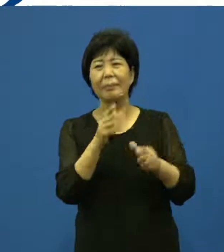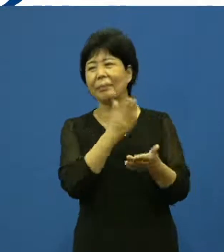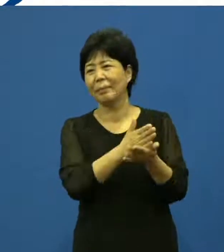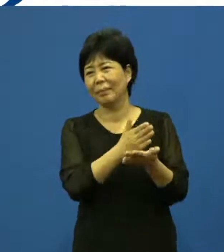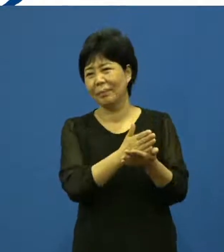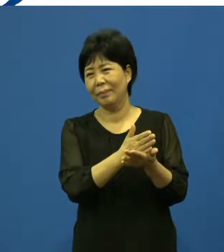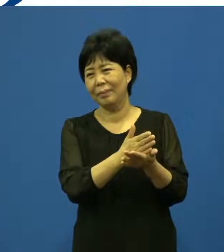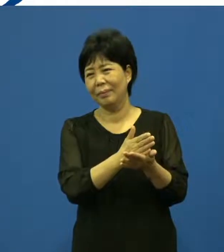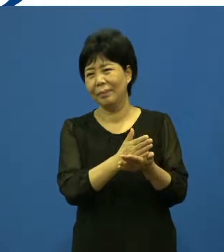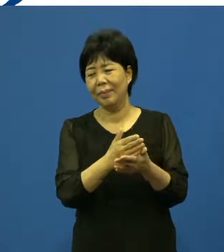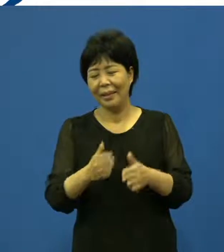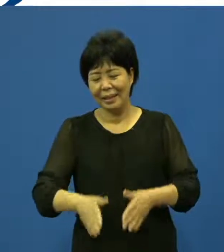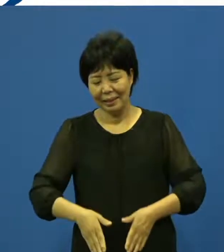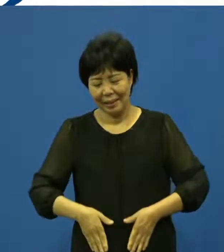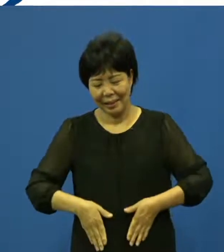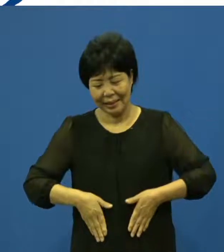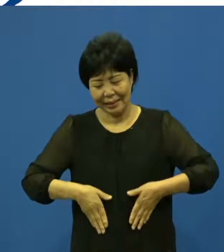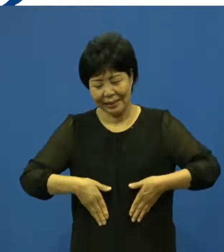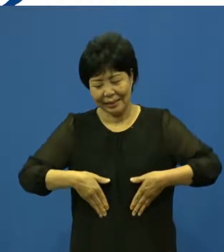따뜻해야 됩니다.